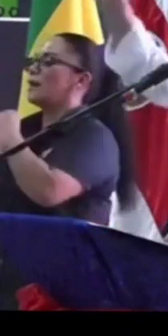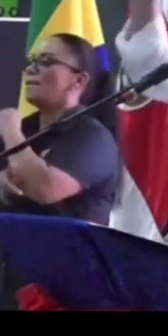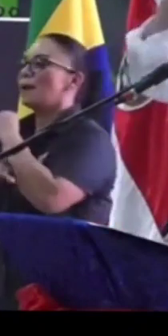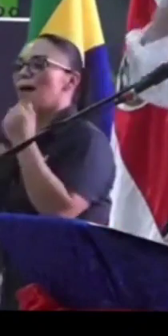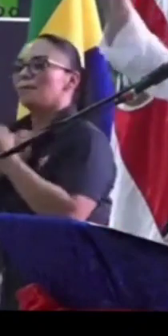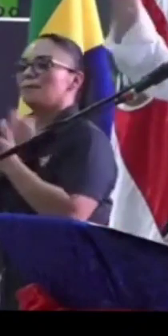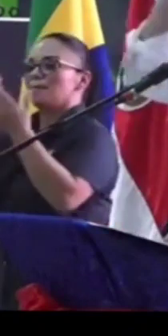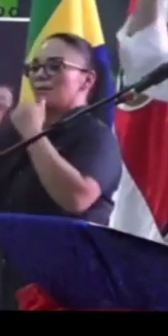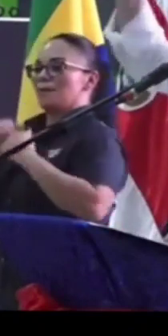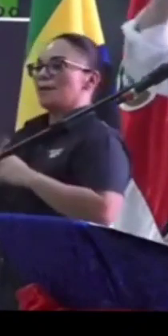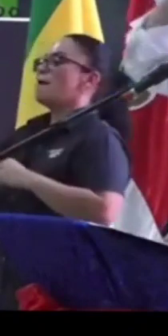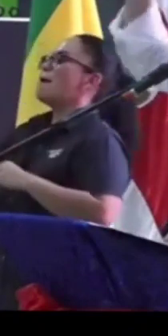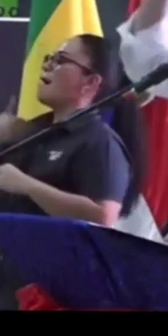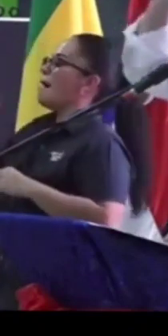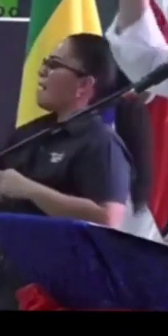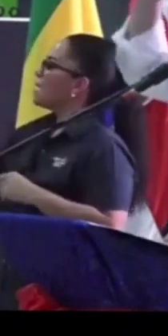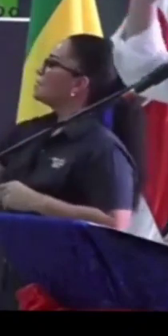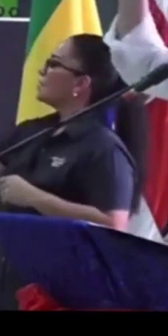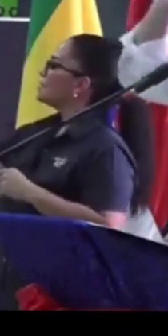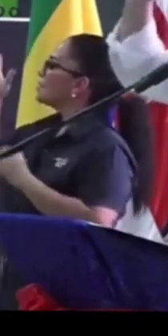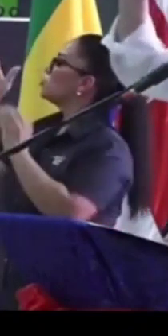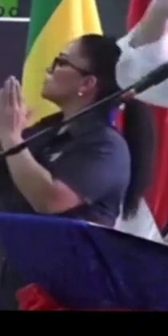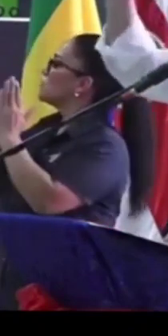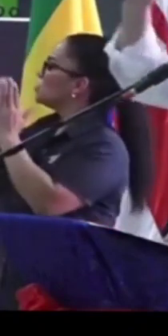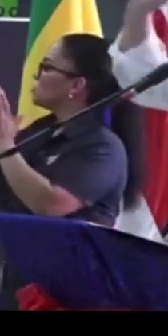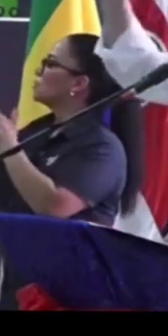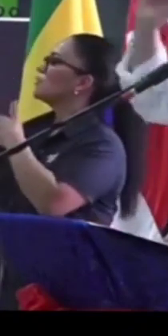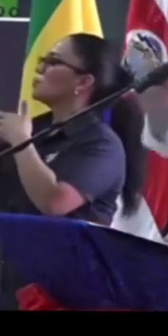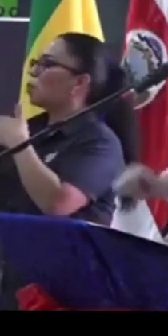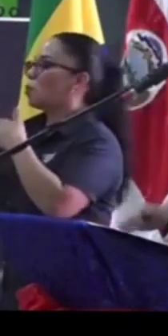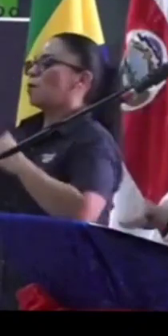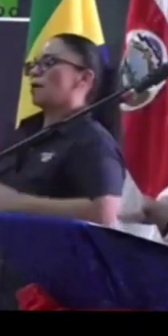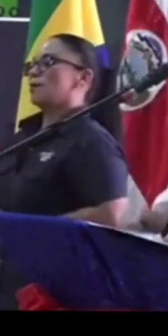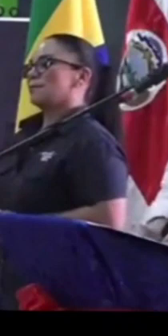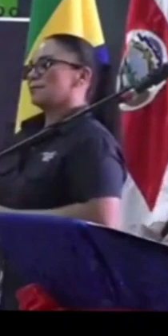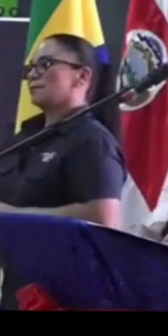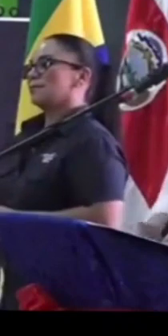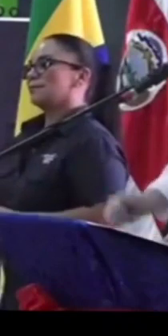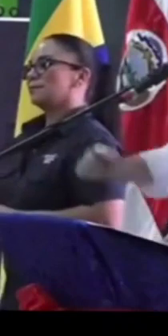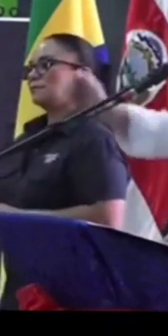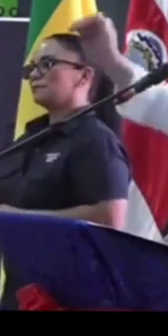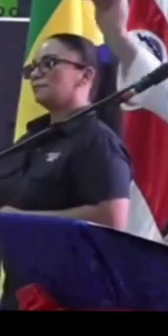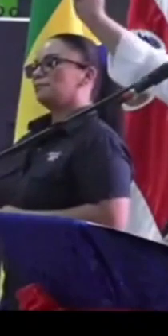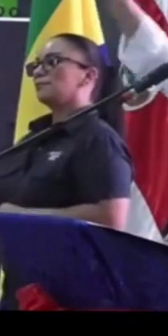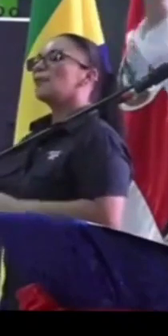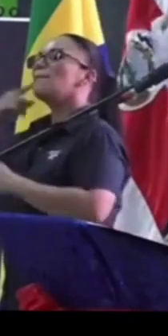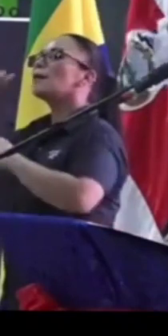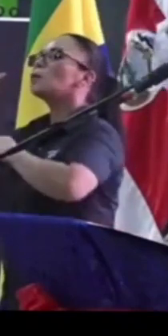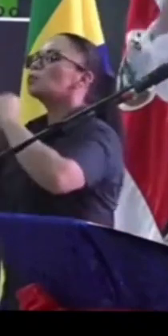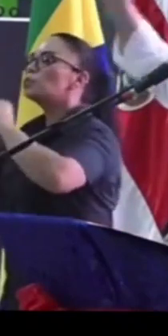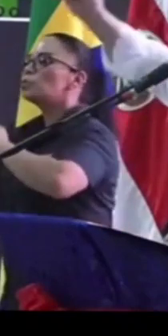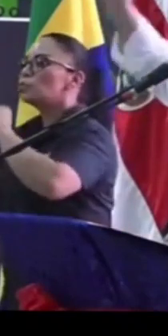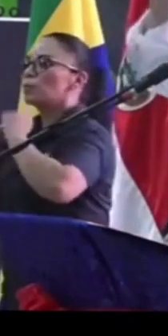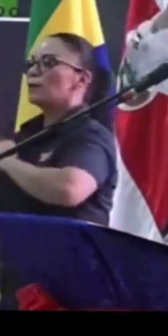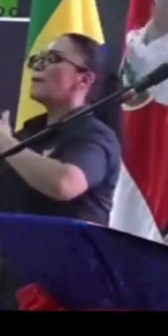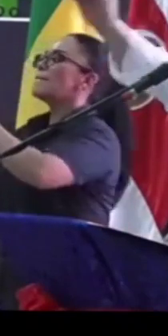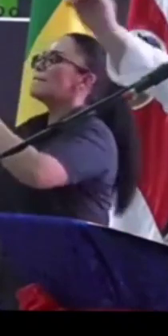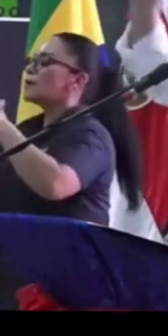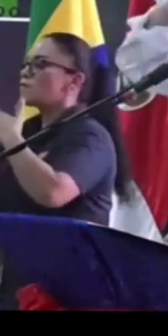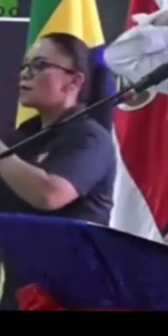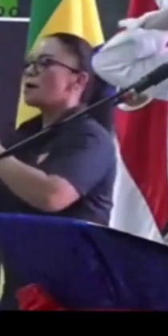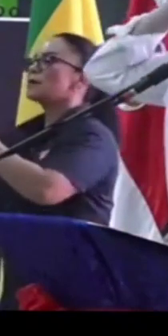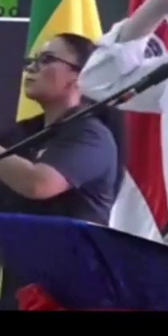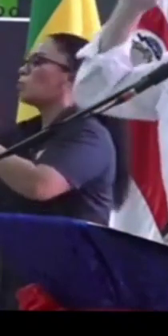hay 700 millones de dólares para construir y reparar